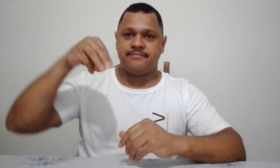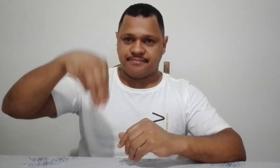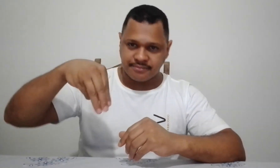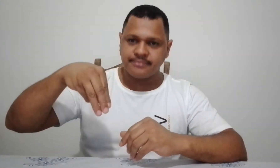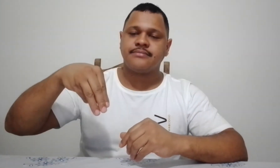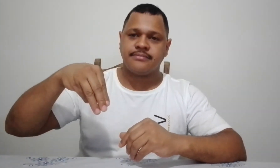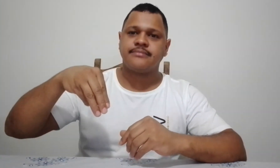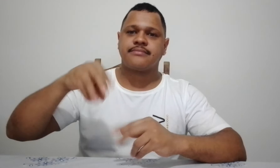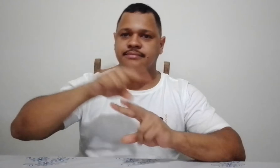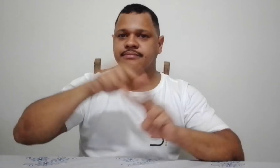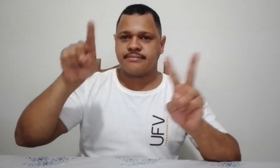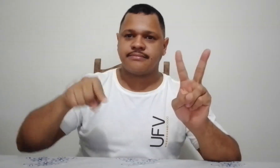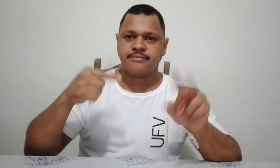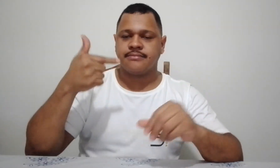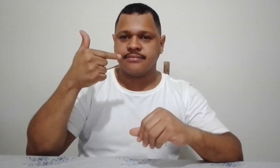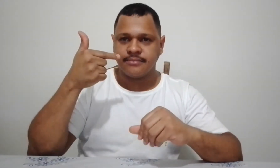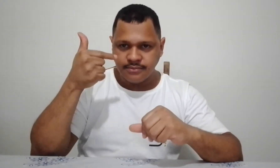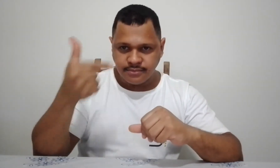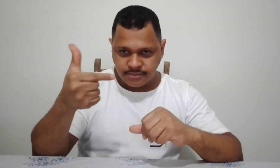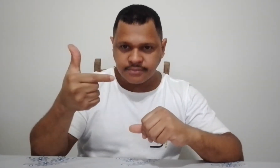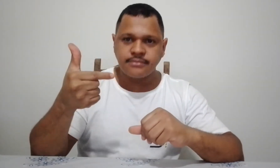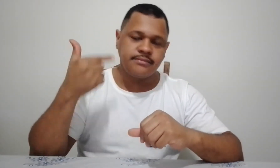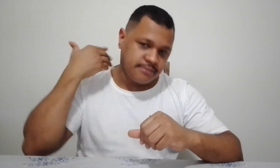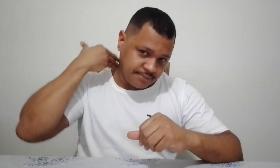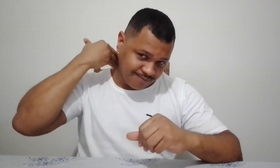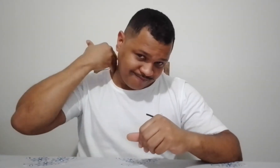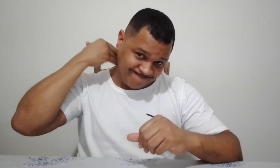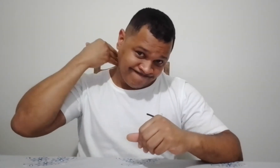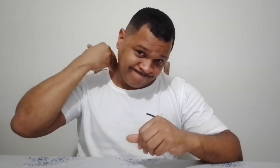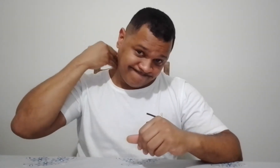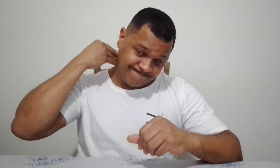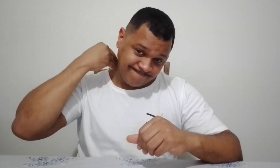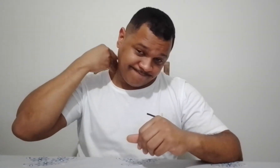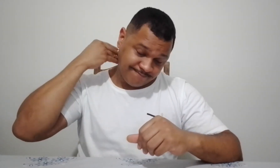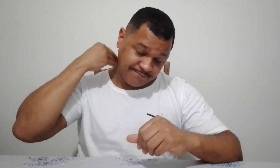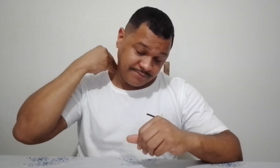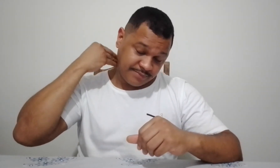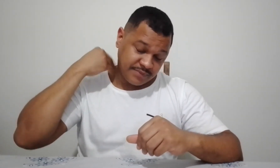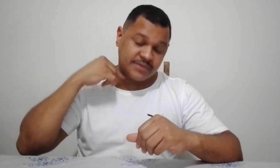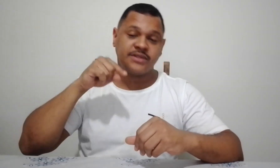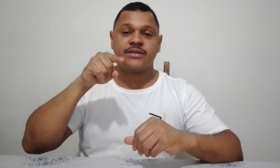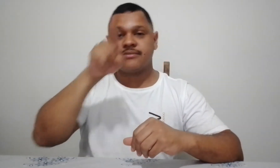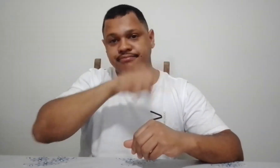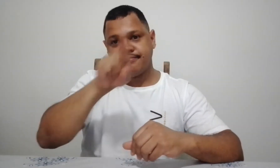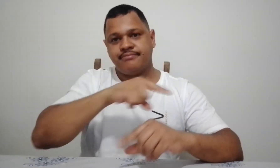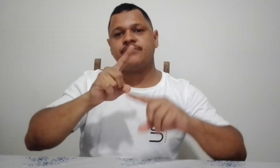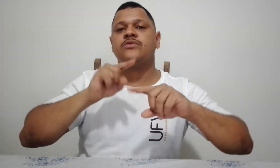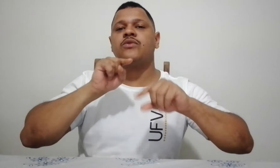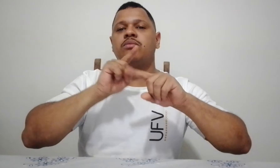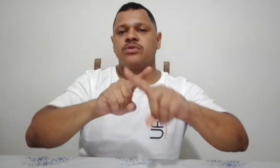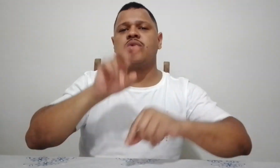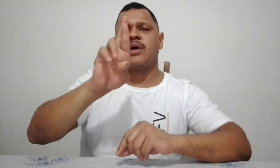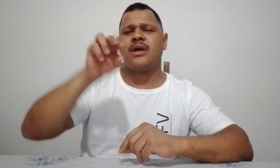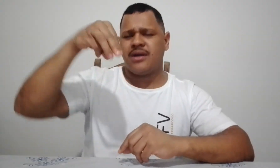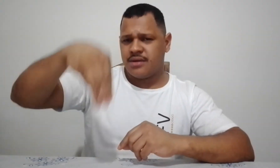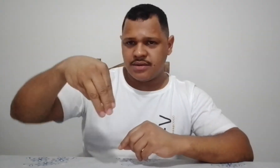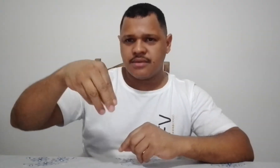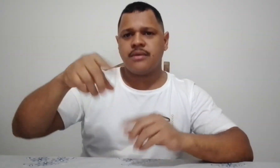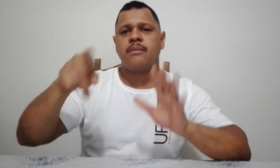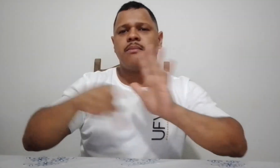2, fase θ, que está multiplicando o operador rotacional. O que é Rm sobre raiz de 2? A gente